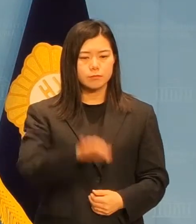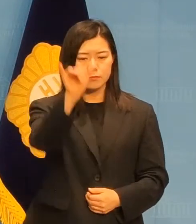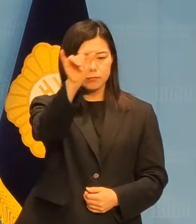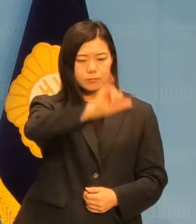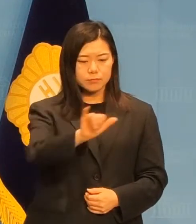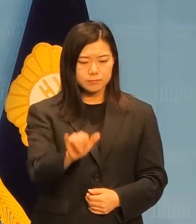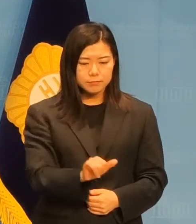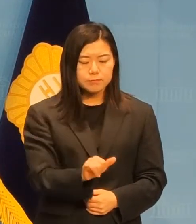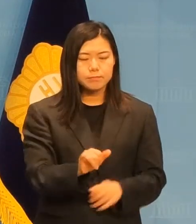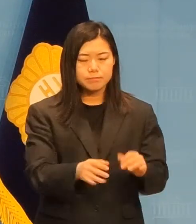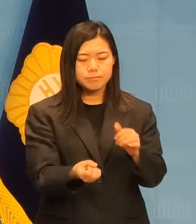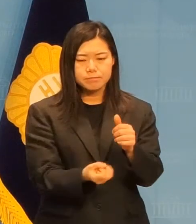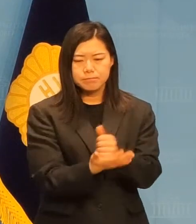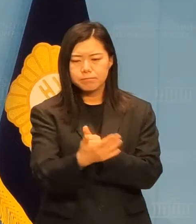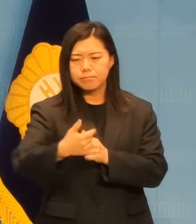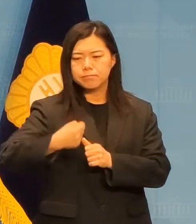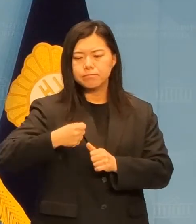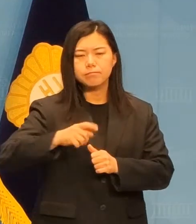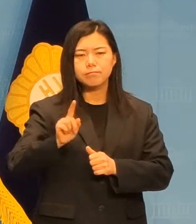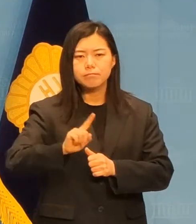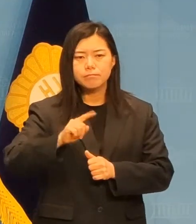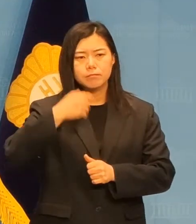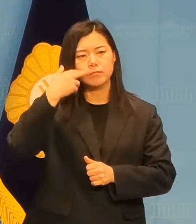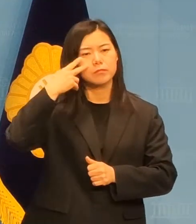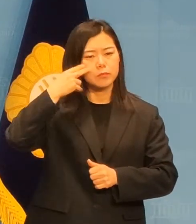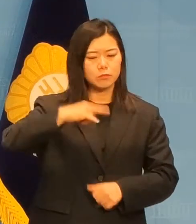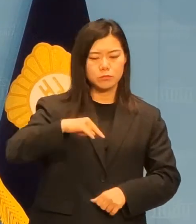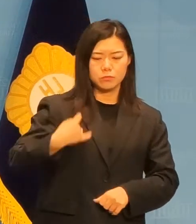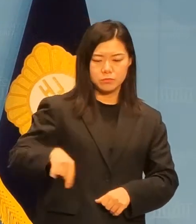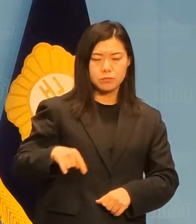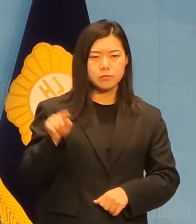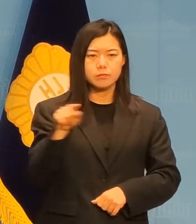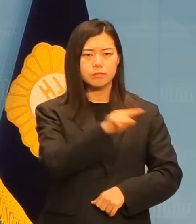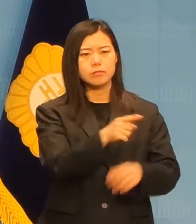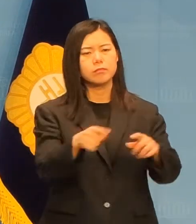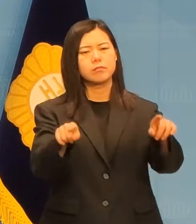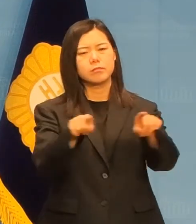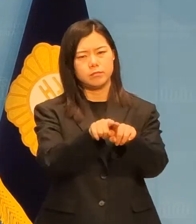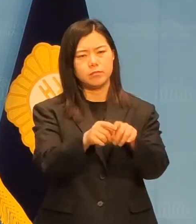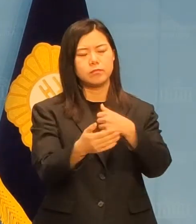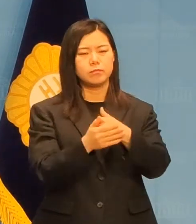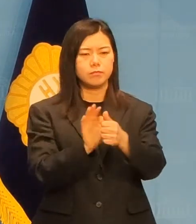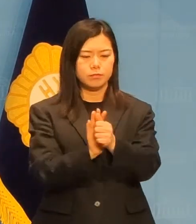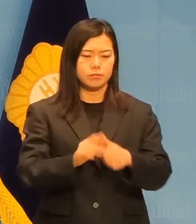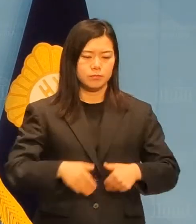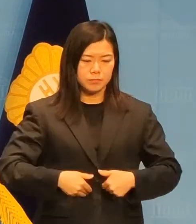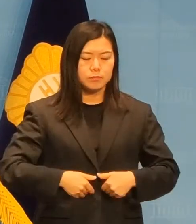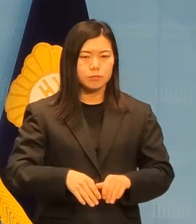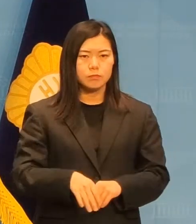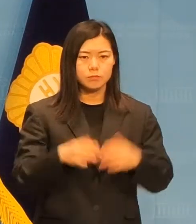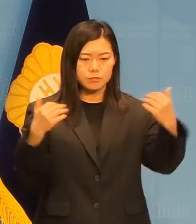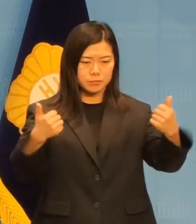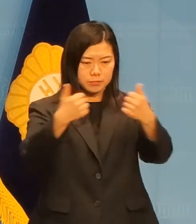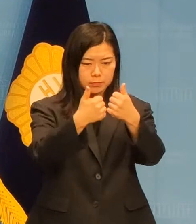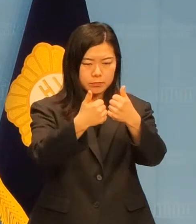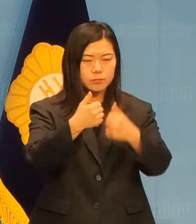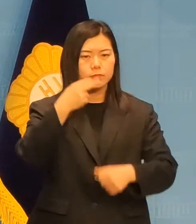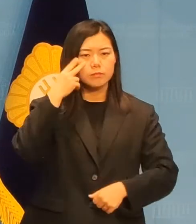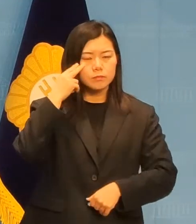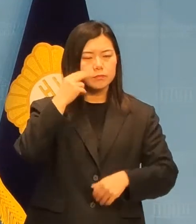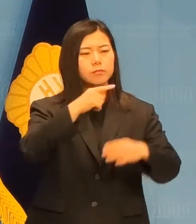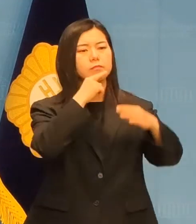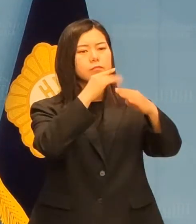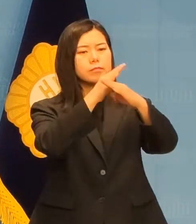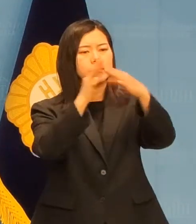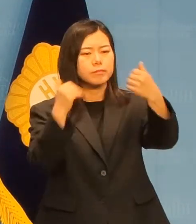한반도에 큰 영향력을 가진 미중 두 국가가 함께 해야 합니다. 두 정상이 만나 북미 대화